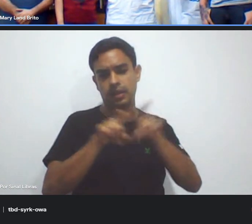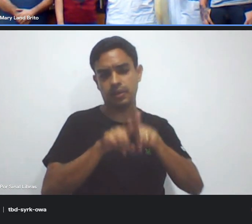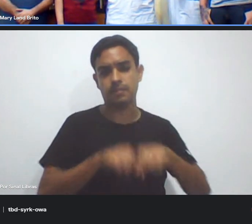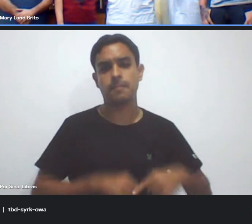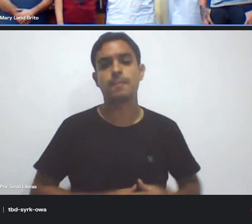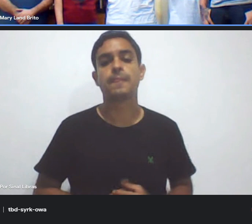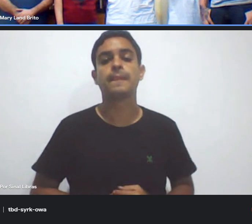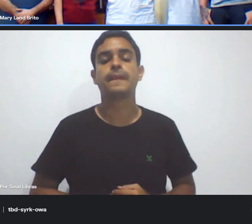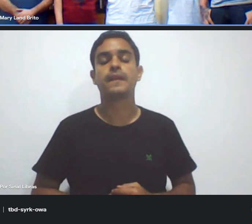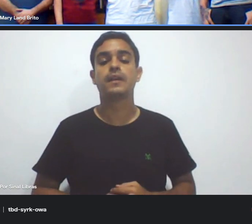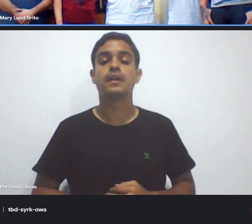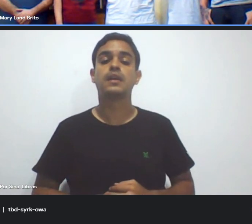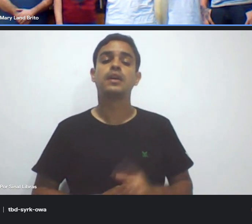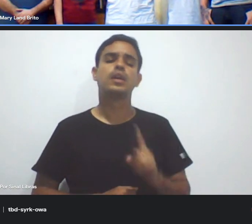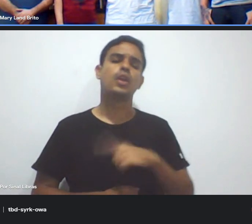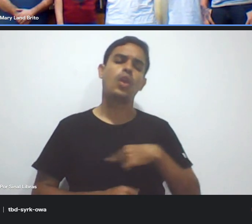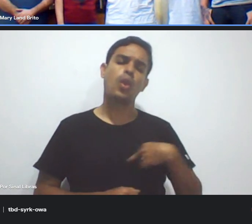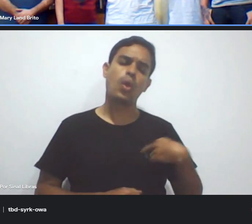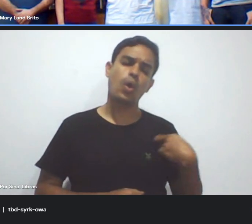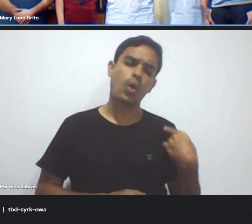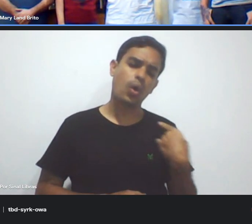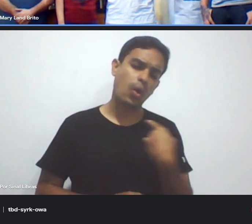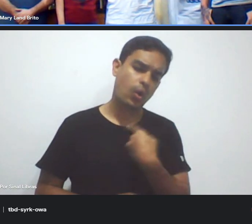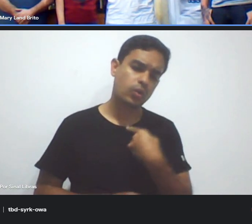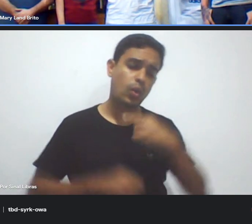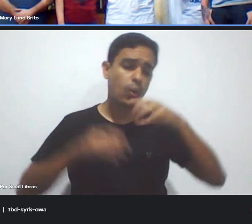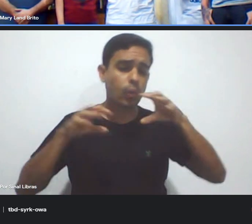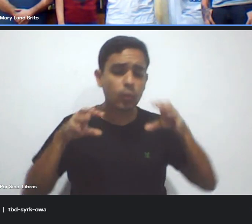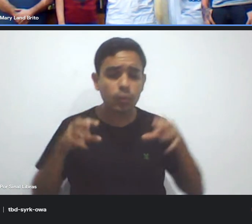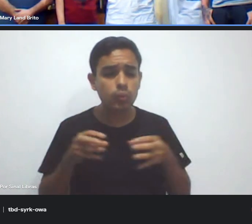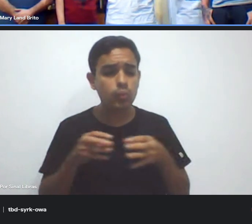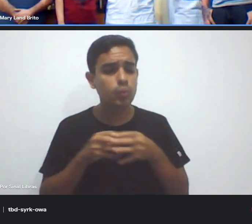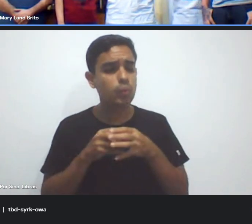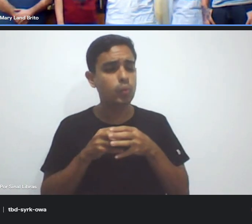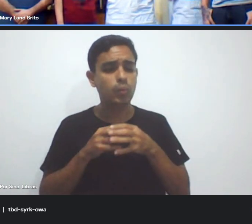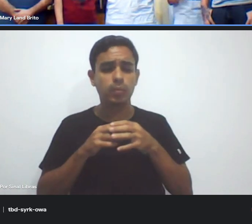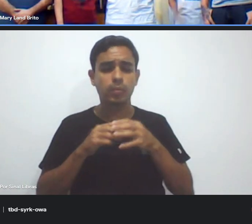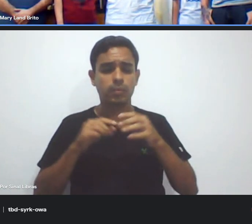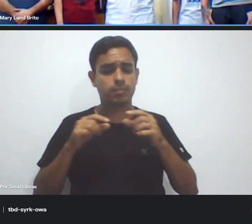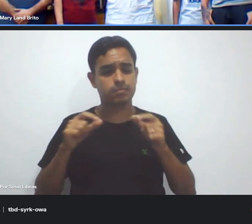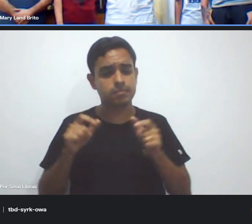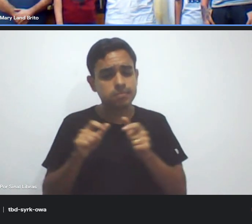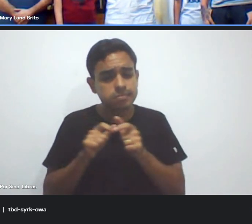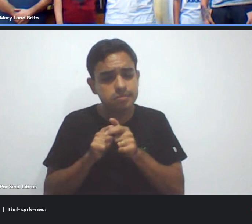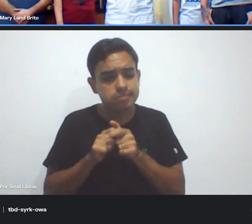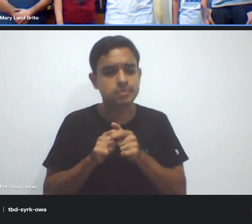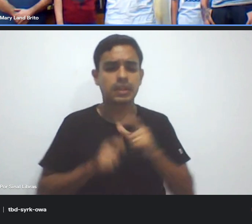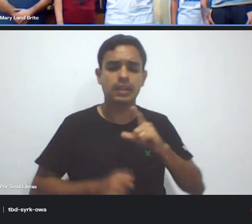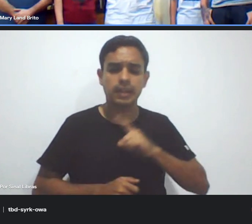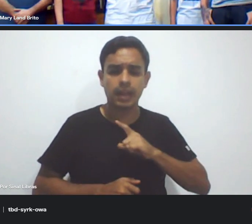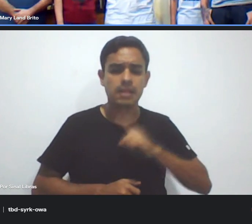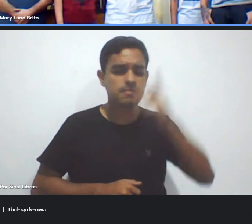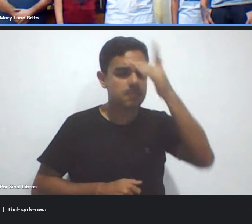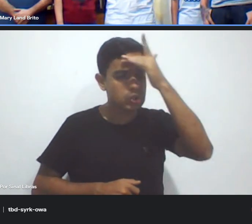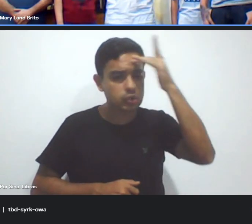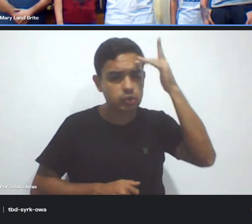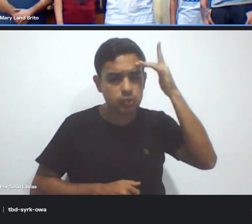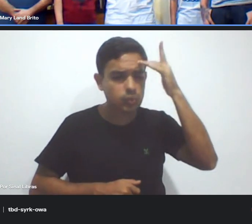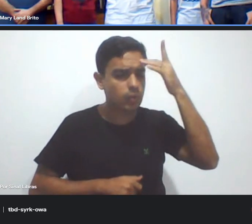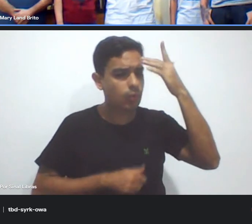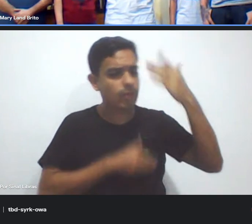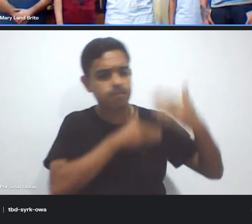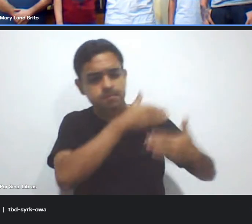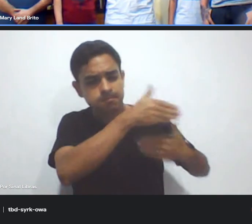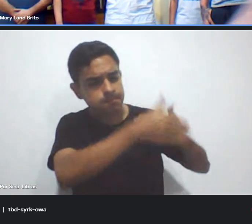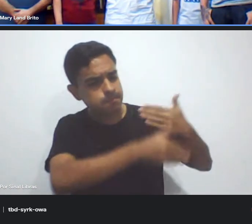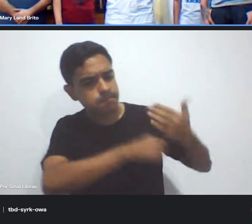live. E a gente é só a pontinha do iceberg de tanta gente envolvida que tem nesse processo, tentando fazer o melhor possível.